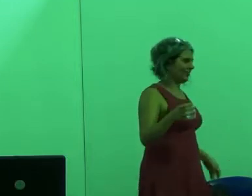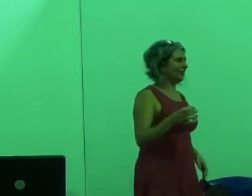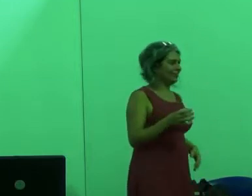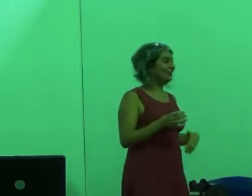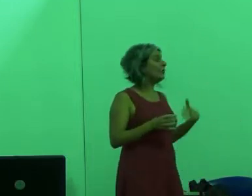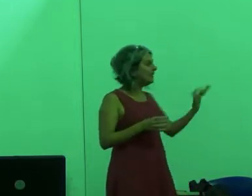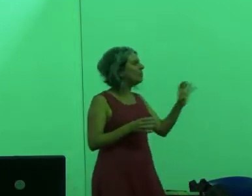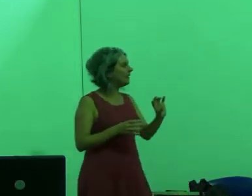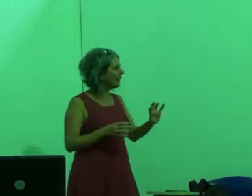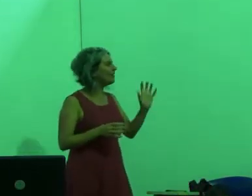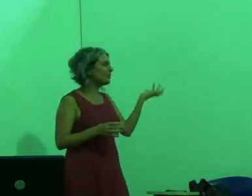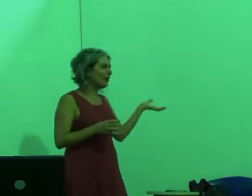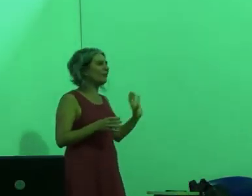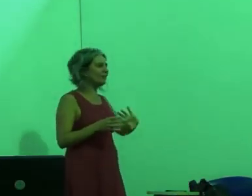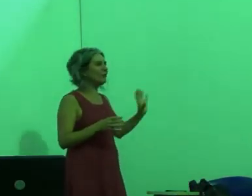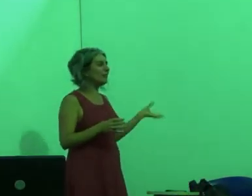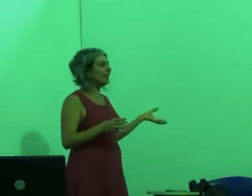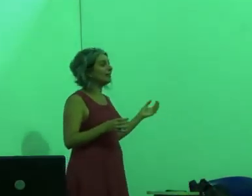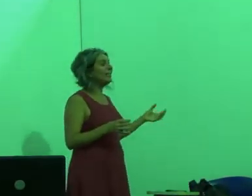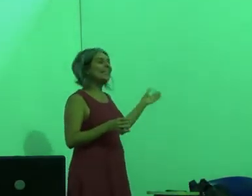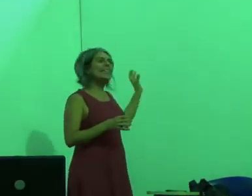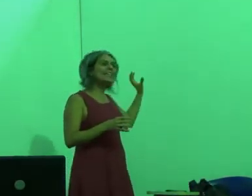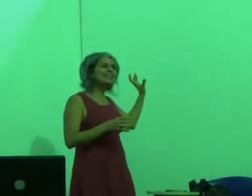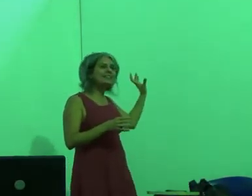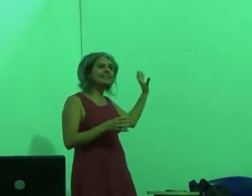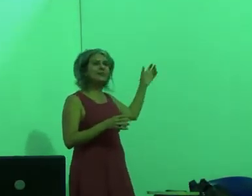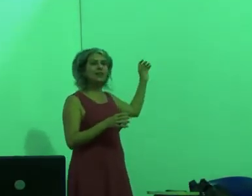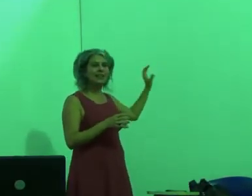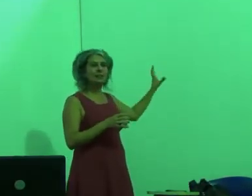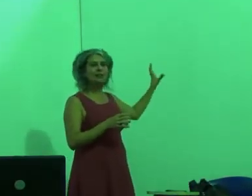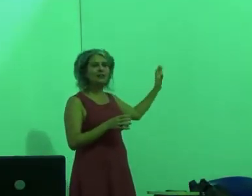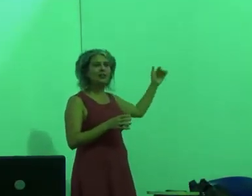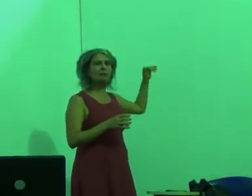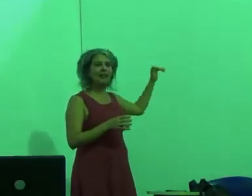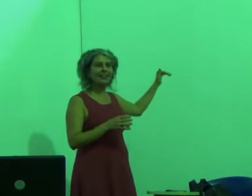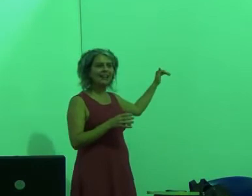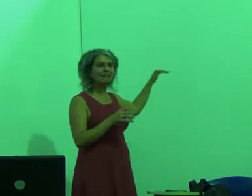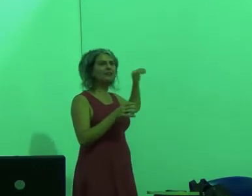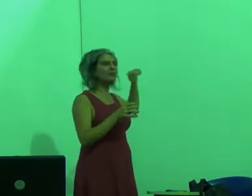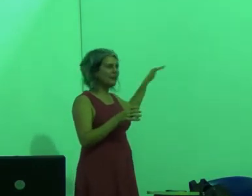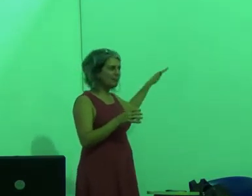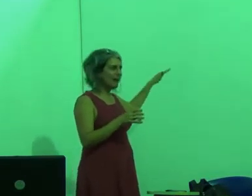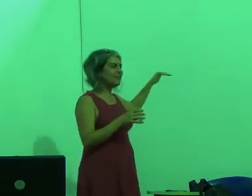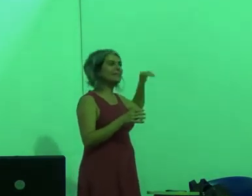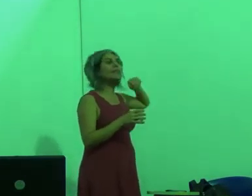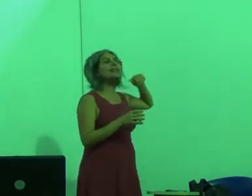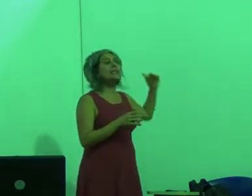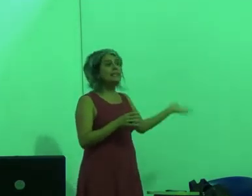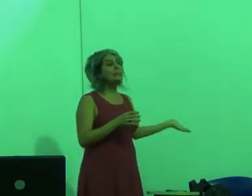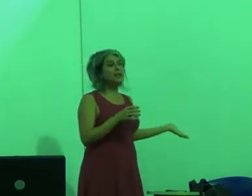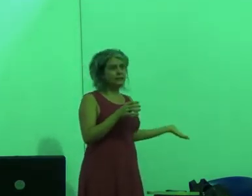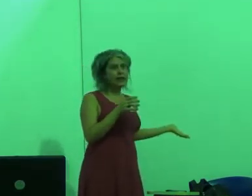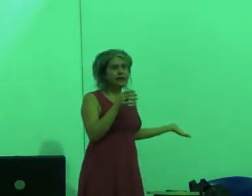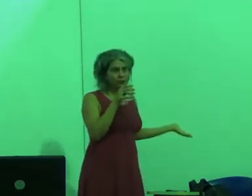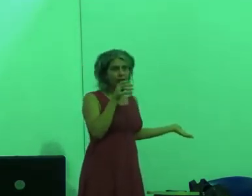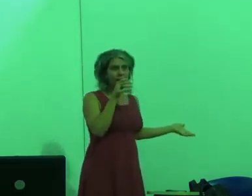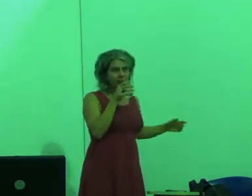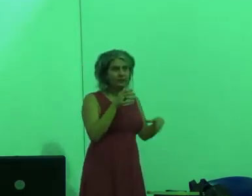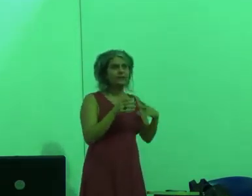Deve bem lá. Então, independente é uma coisa complicada. Indies, fica aquele apelidinho palatável, passa e é planetário, né? E tem essa